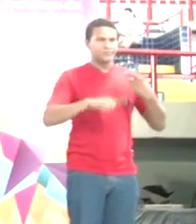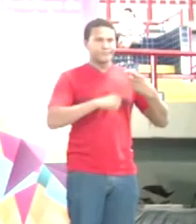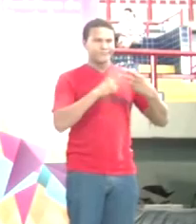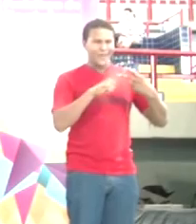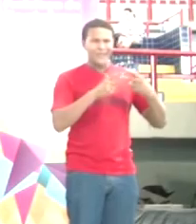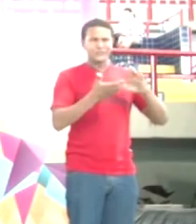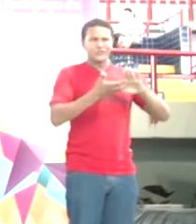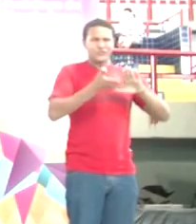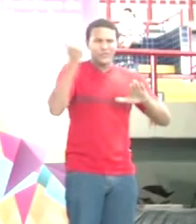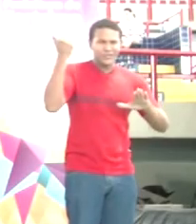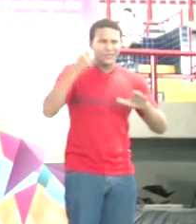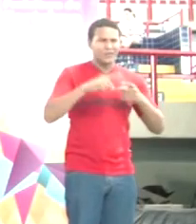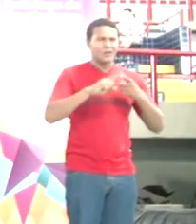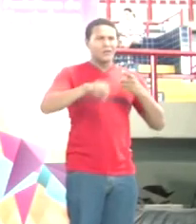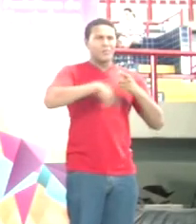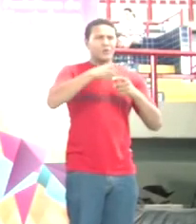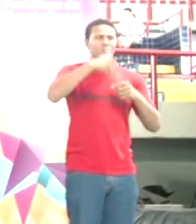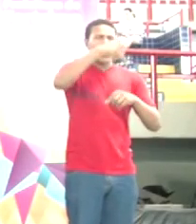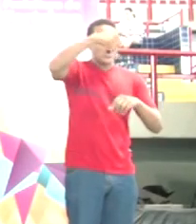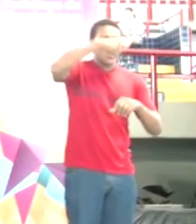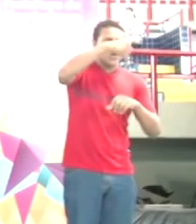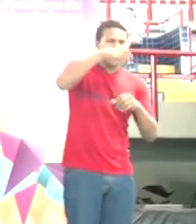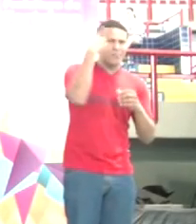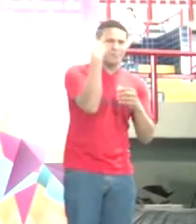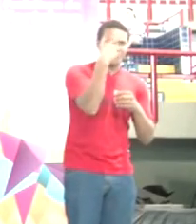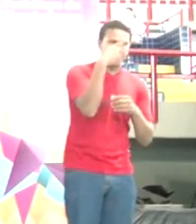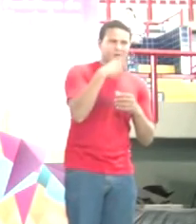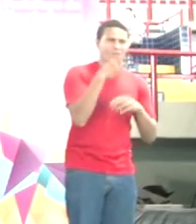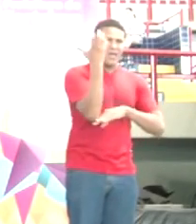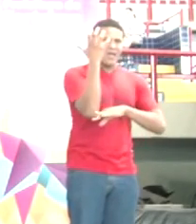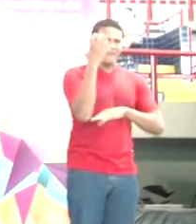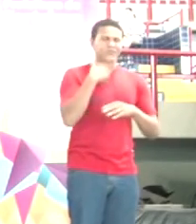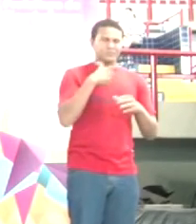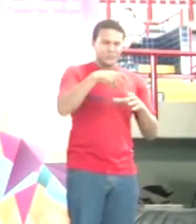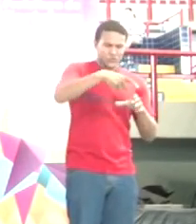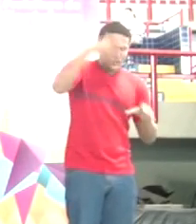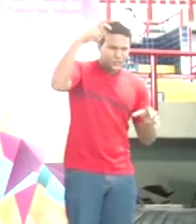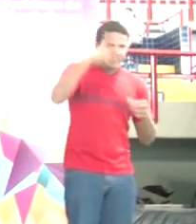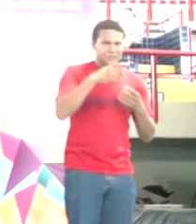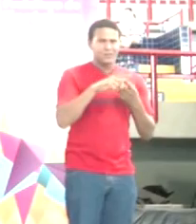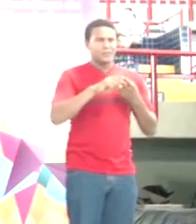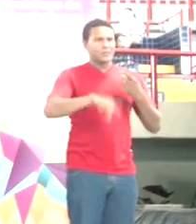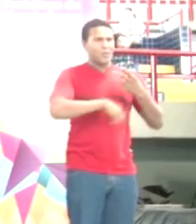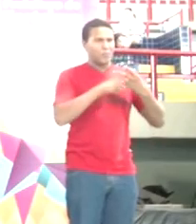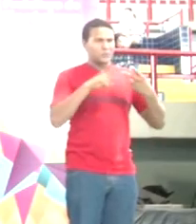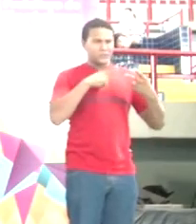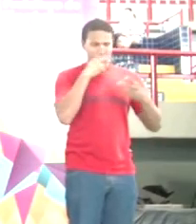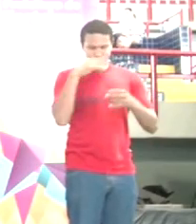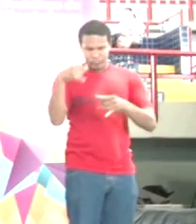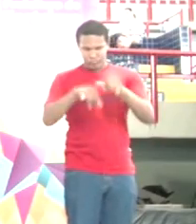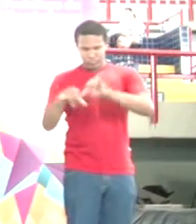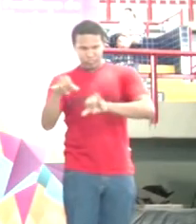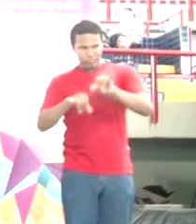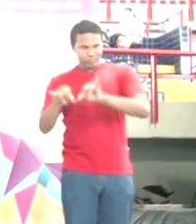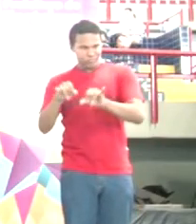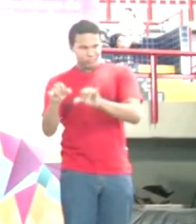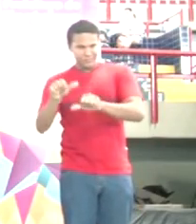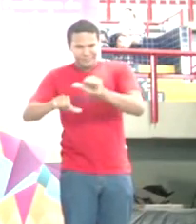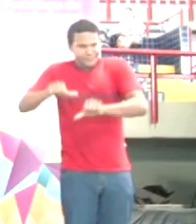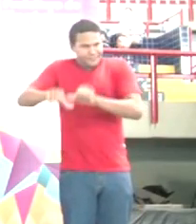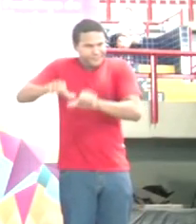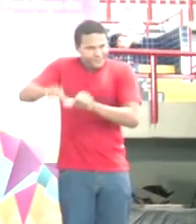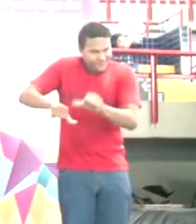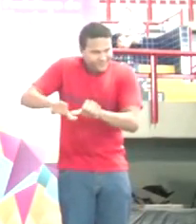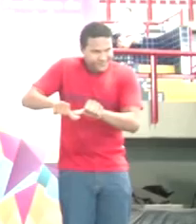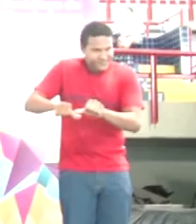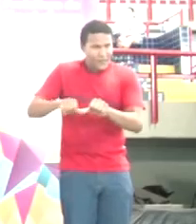mamona, retira o óleo dela. Desse óleo eu faço uma reação química, que é a transesterificação. Aí dessa reação